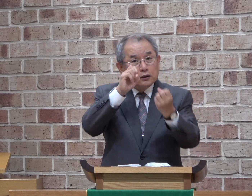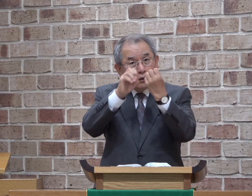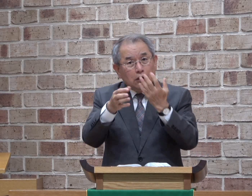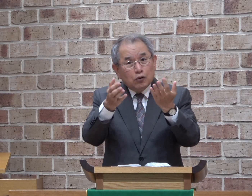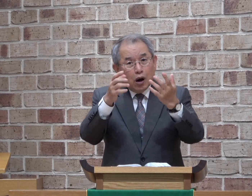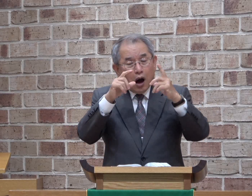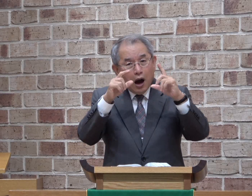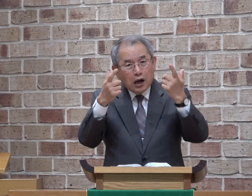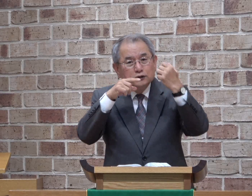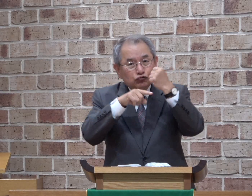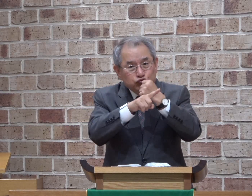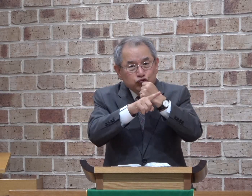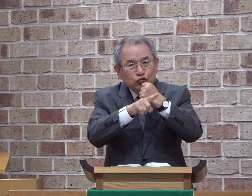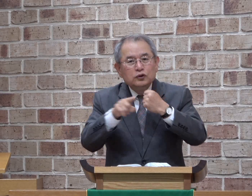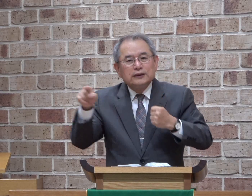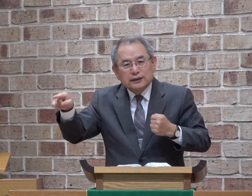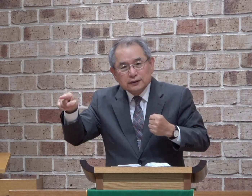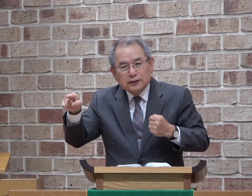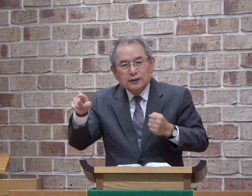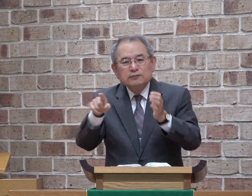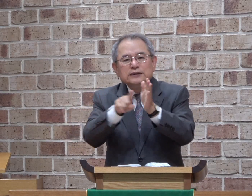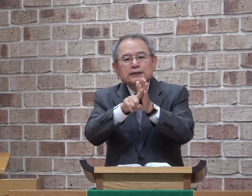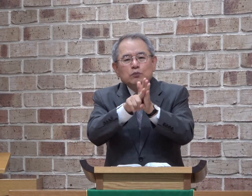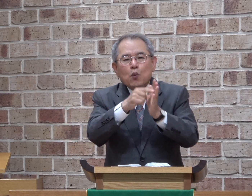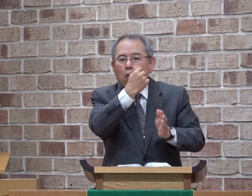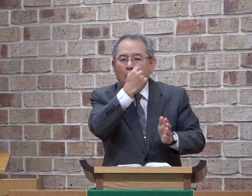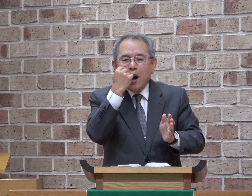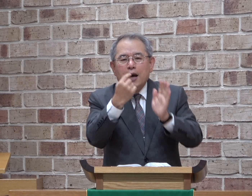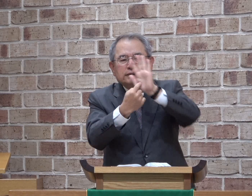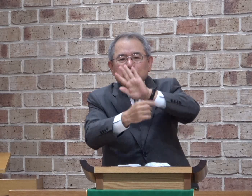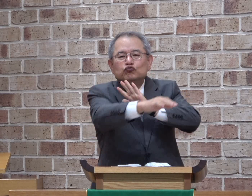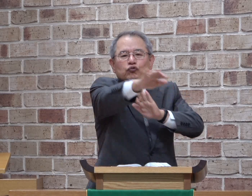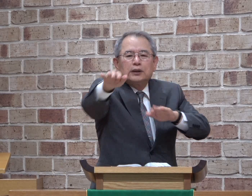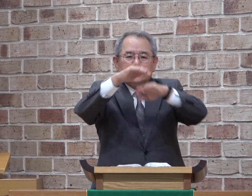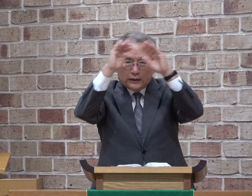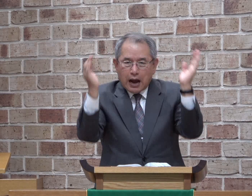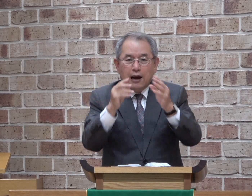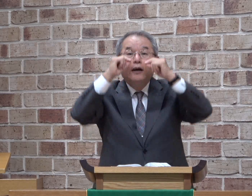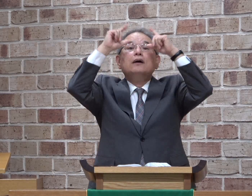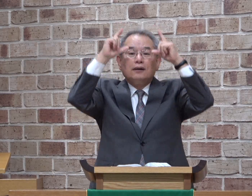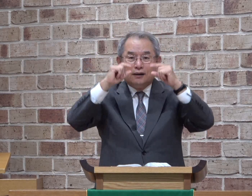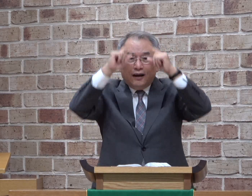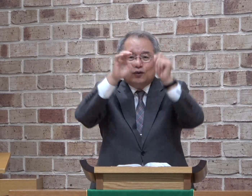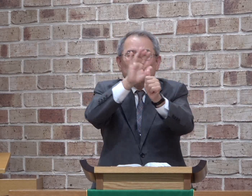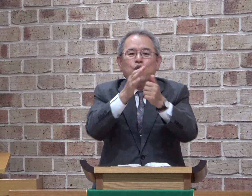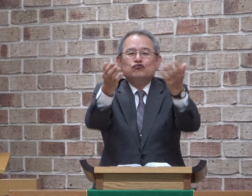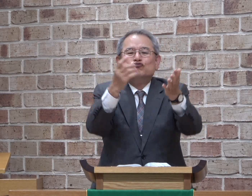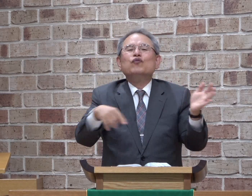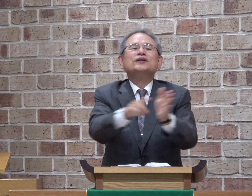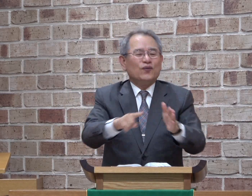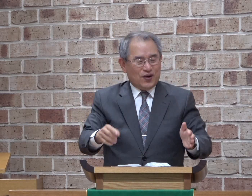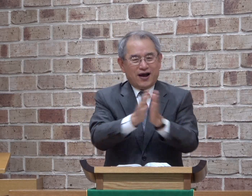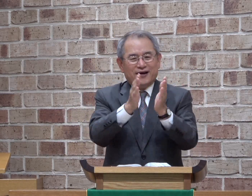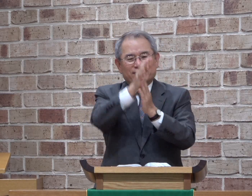사랑이 너무나 많으신 분이신데 빨리 응답해 주시지 않고 냉담하신 이유는 그 믿음을 우리에게 가르쳐 주기 위함입니다.